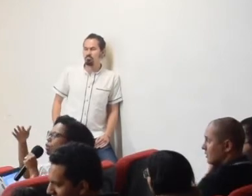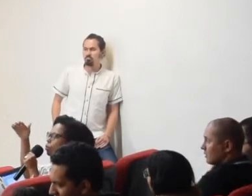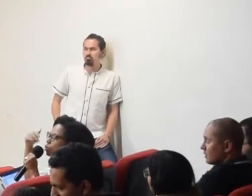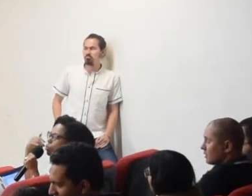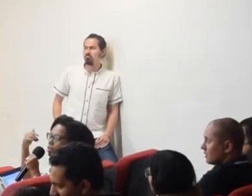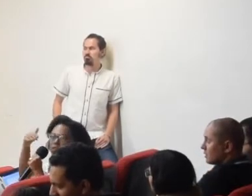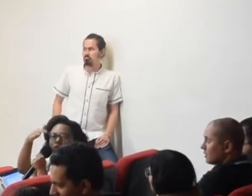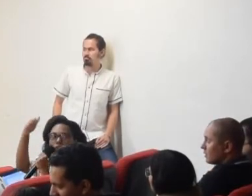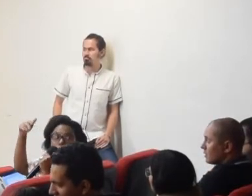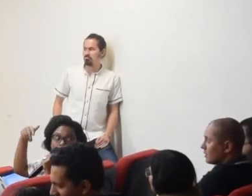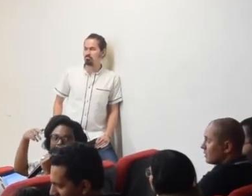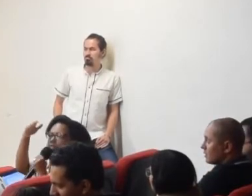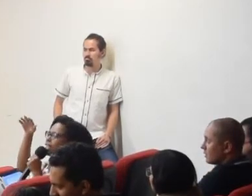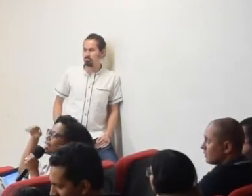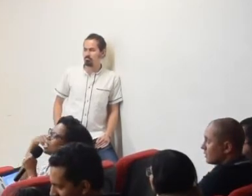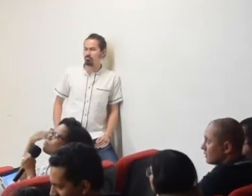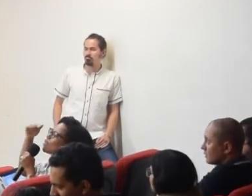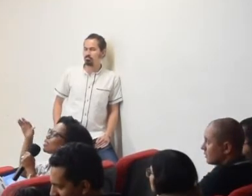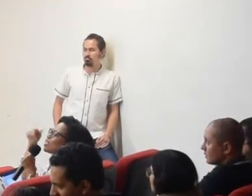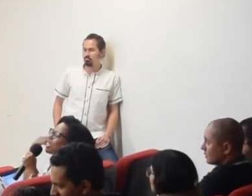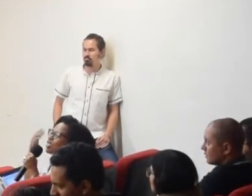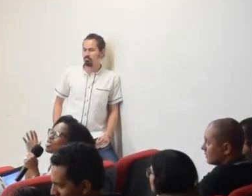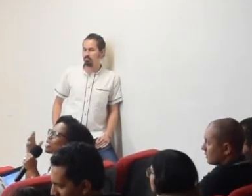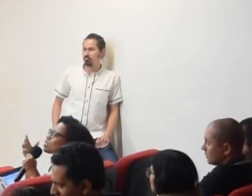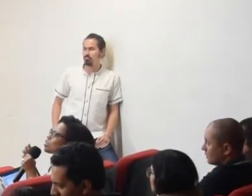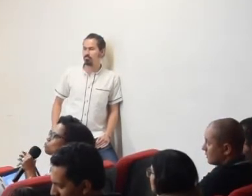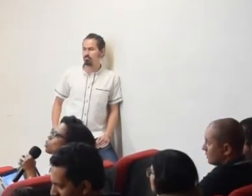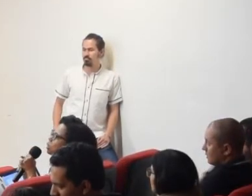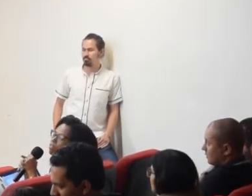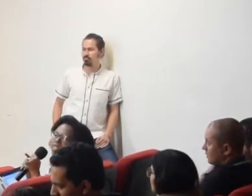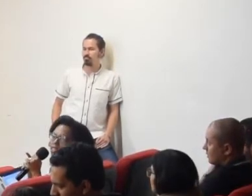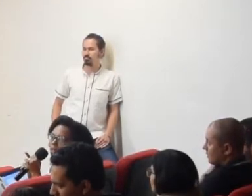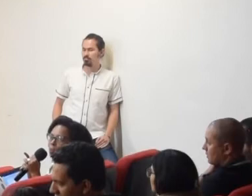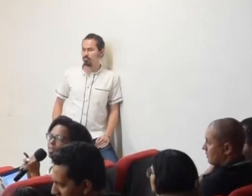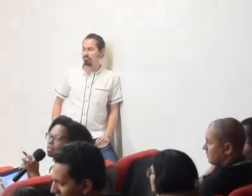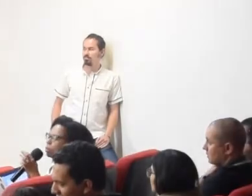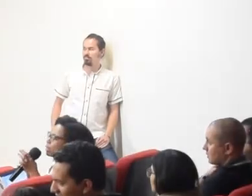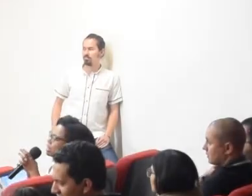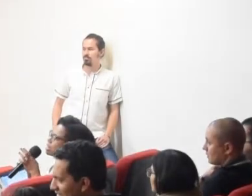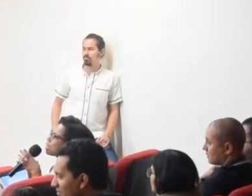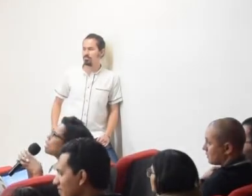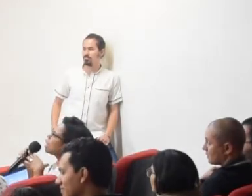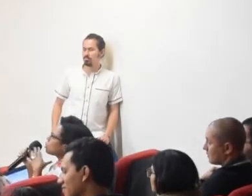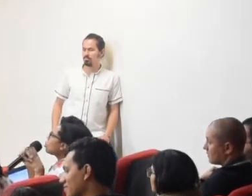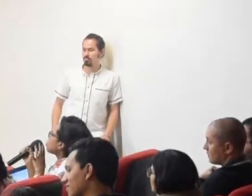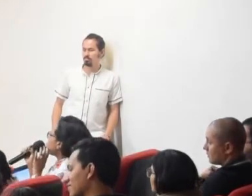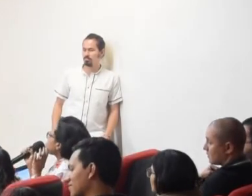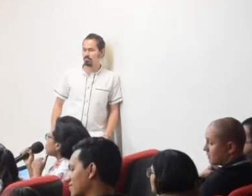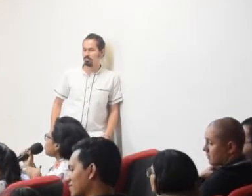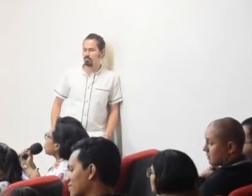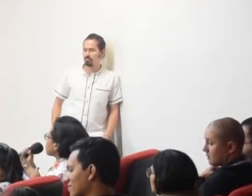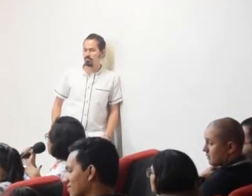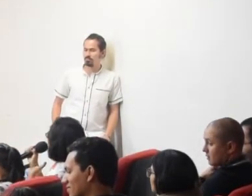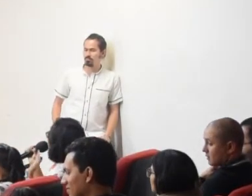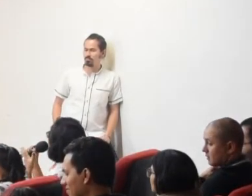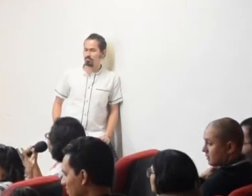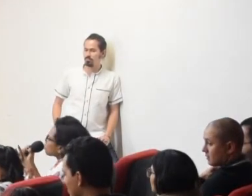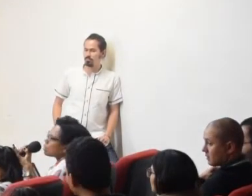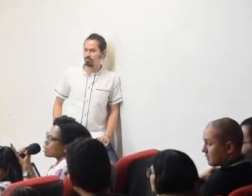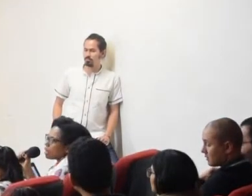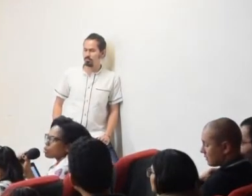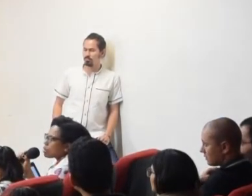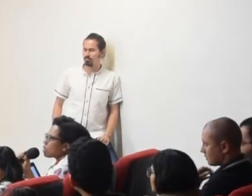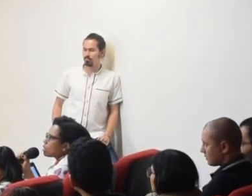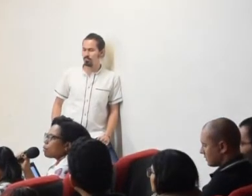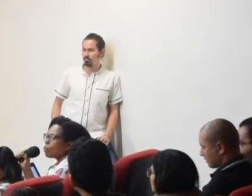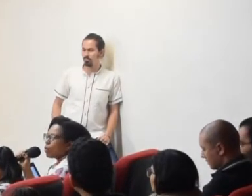porque también como somos tantos, discutir la metodología en los correos es un poco difícil a veces, me parece. Entonces yo creo que si nos arriesgamos